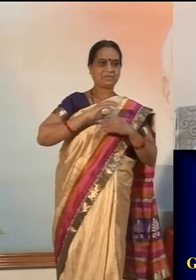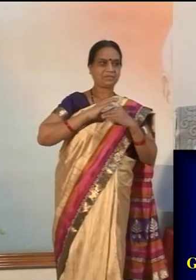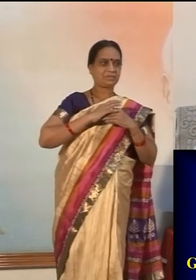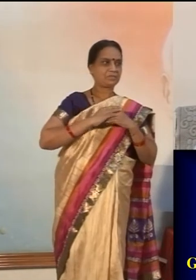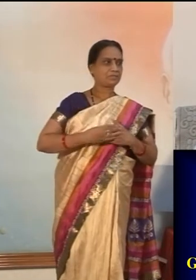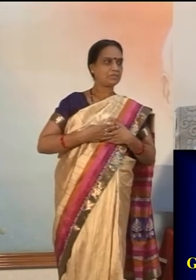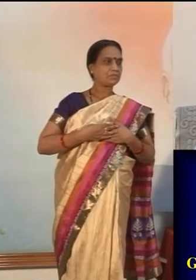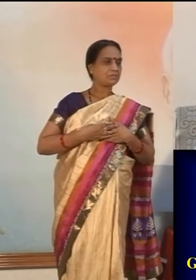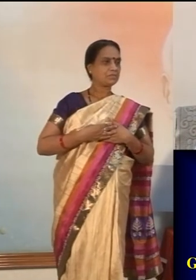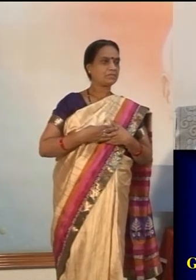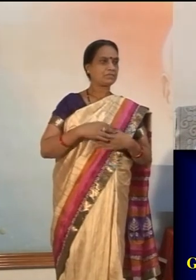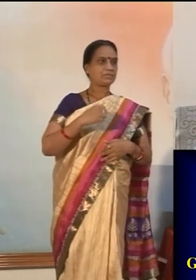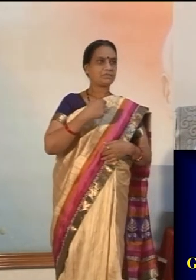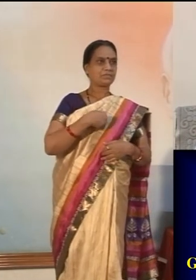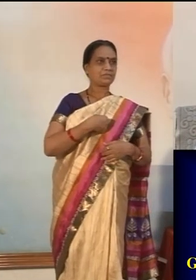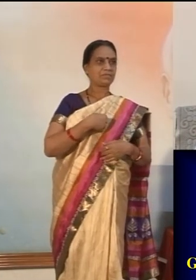कि अब हम